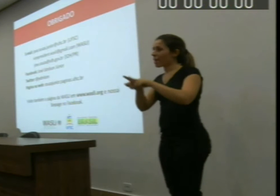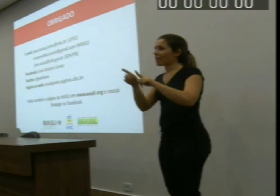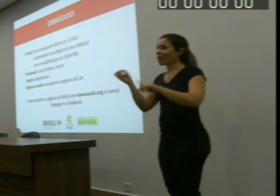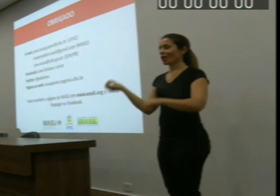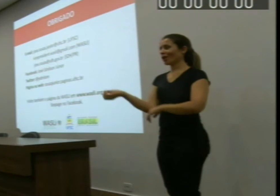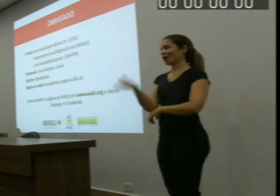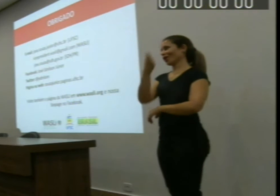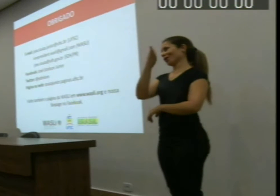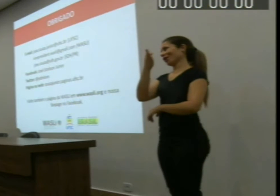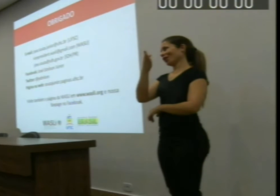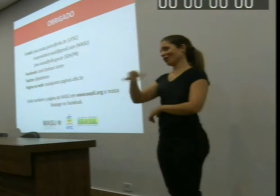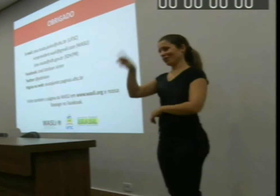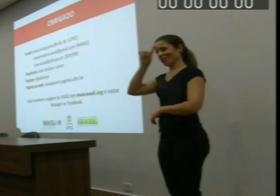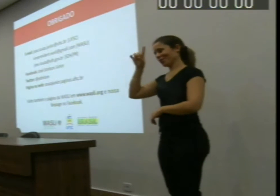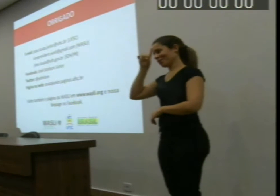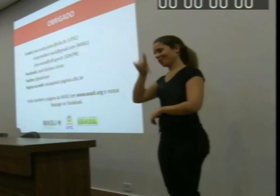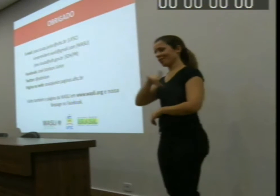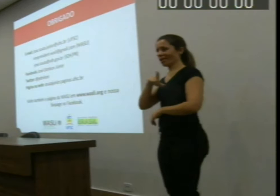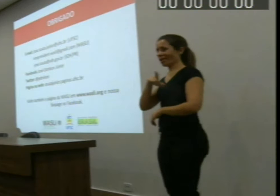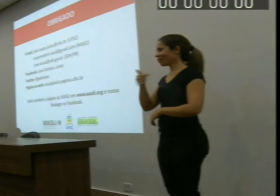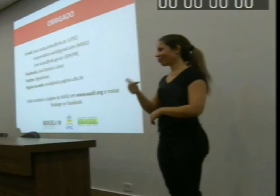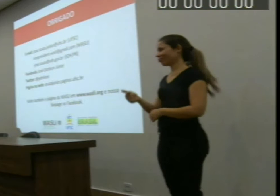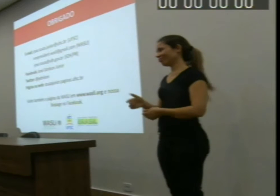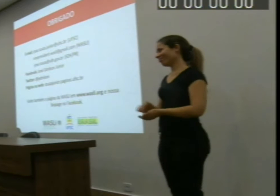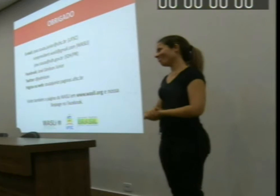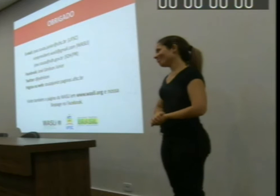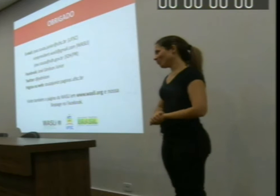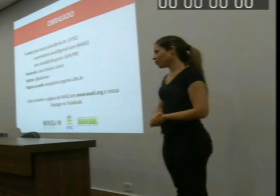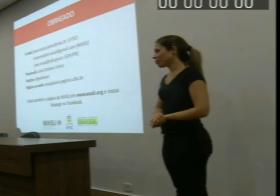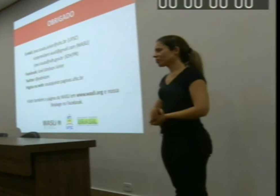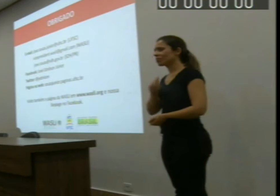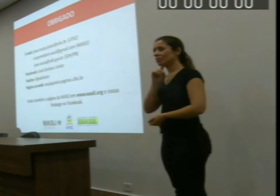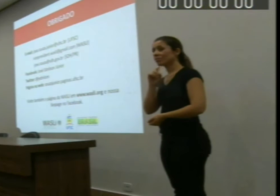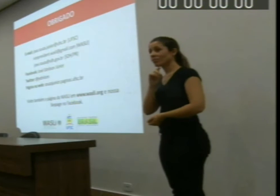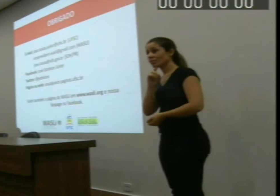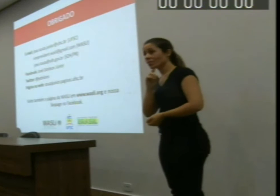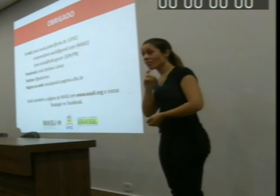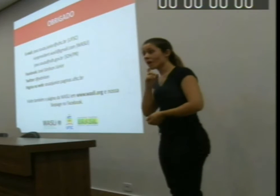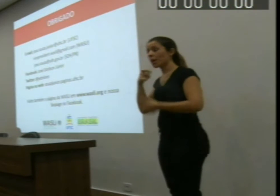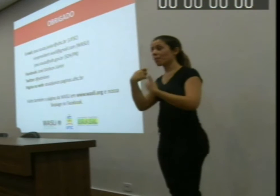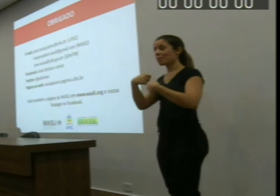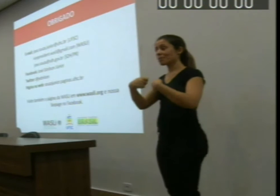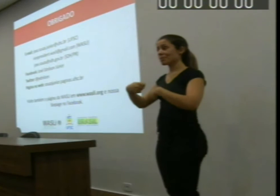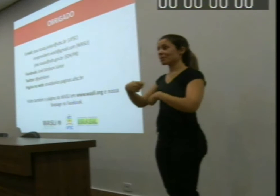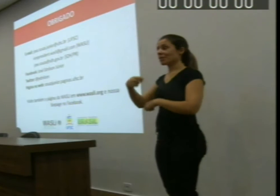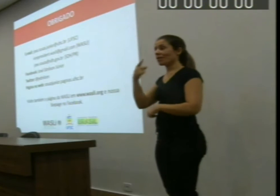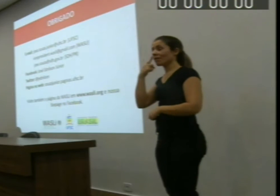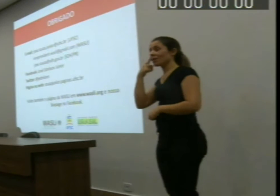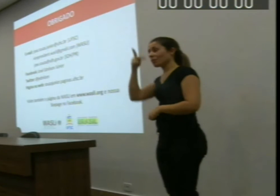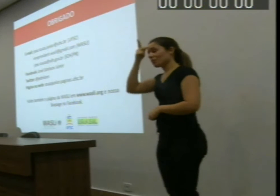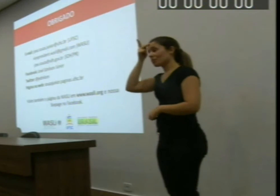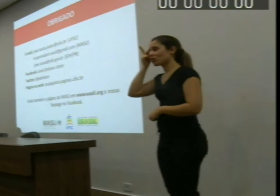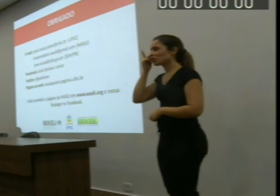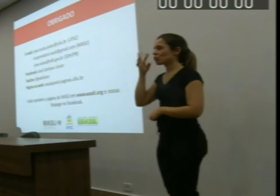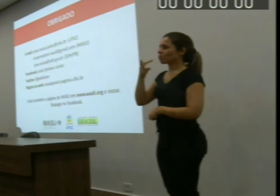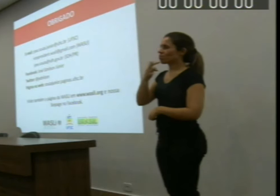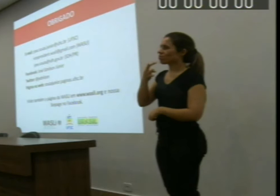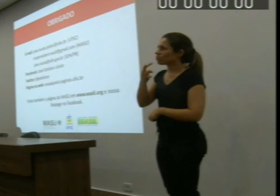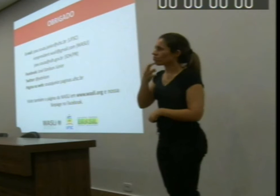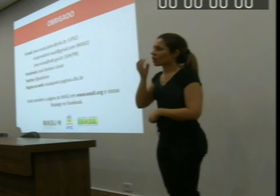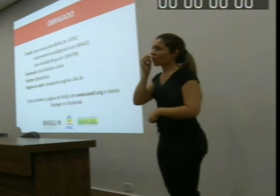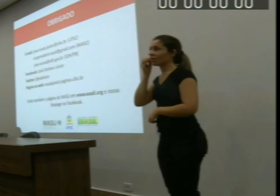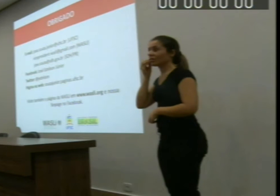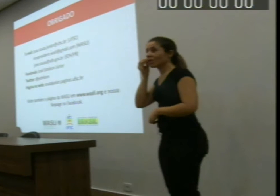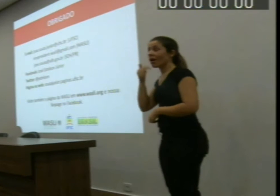acontecem no dia a dia quem tem dúvida é bom sempre consultar alguém que tem mais experiência Ah olha eu tive uma